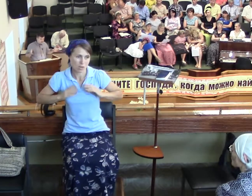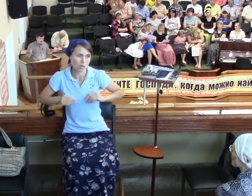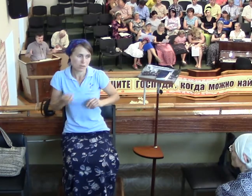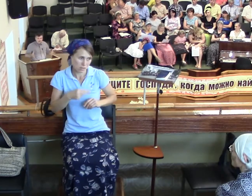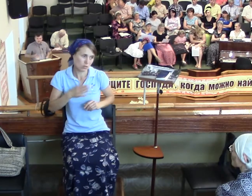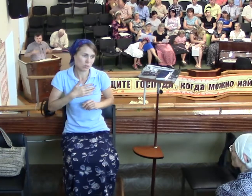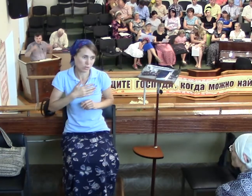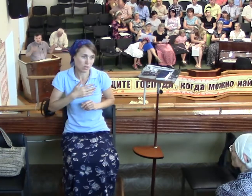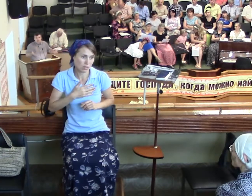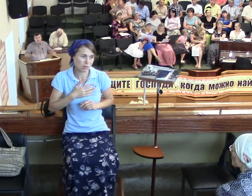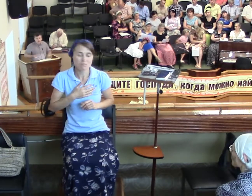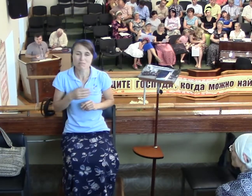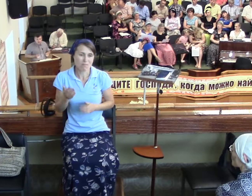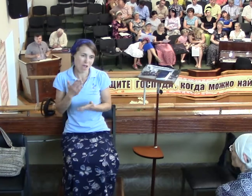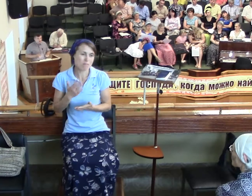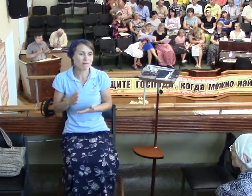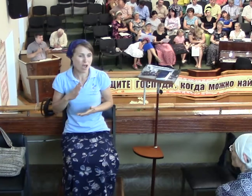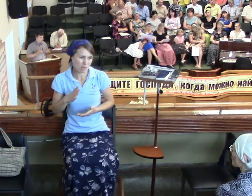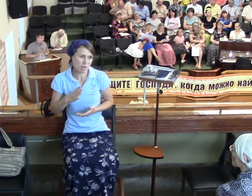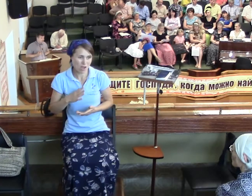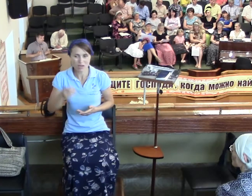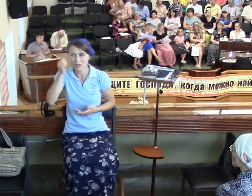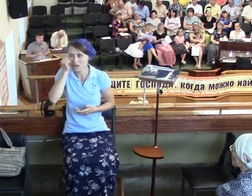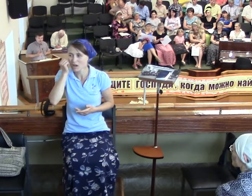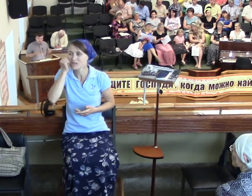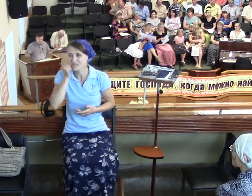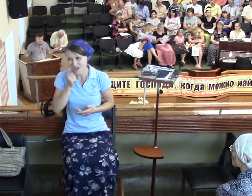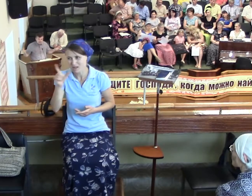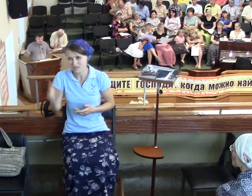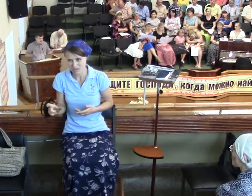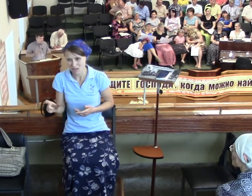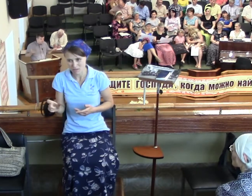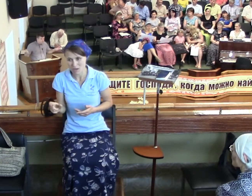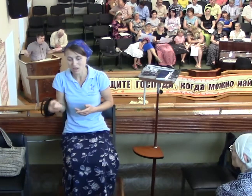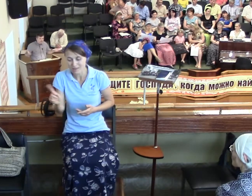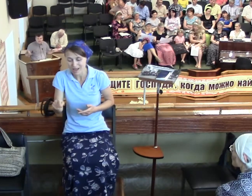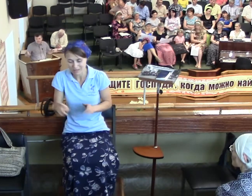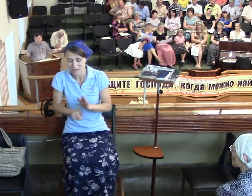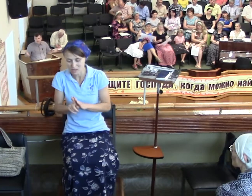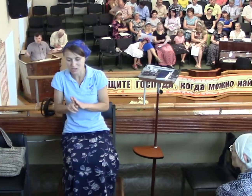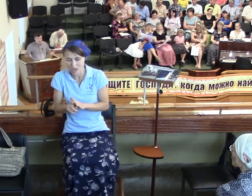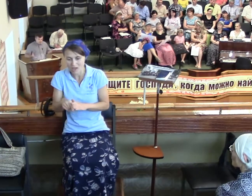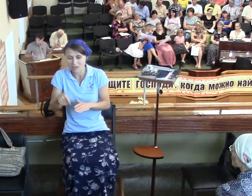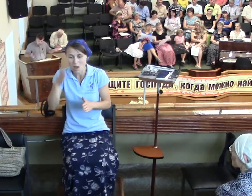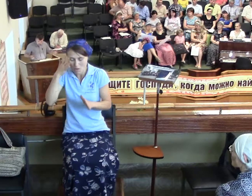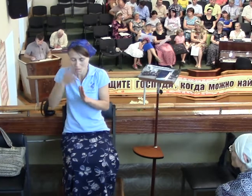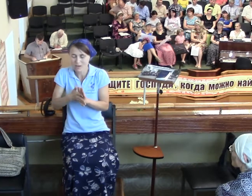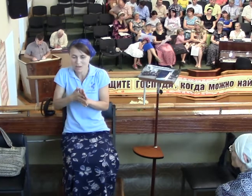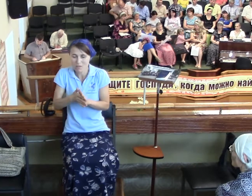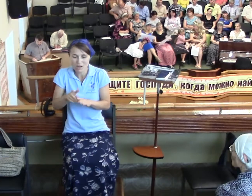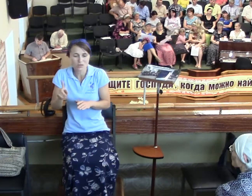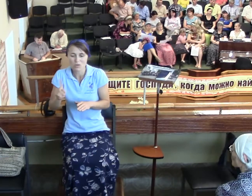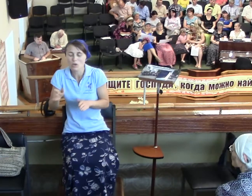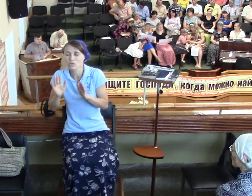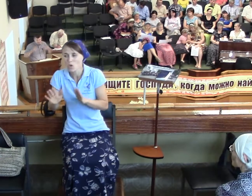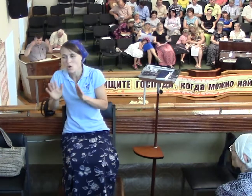Открываются двери и выносится вот все то, чем человек был наполнен. И порой это нерадостно слышать, что человек